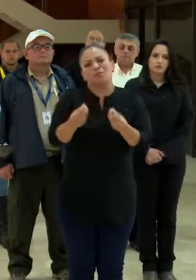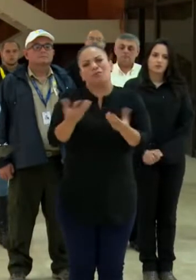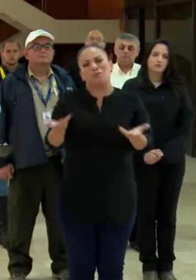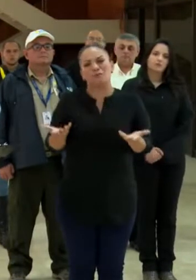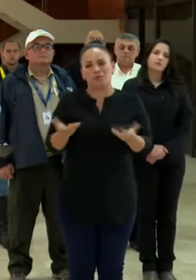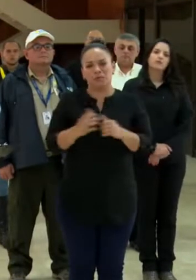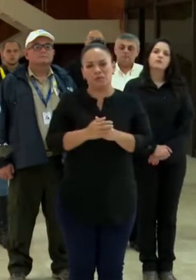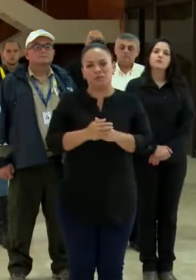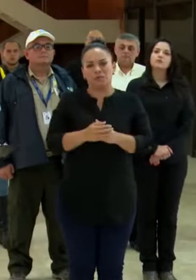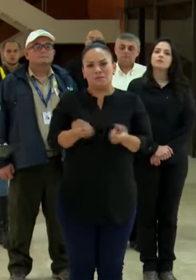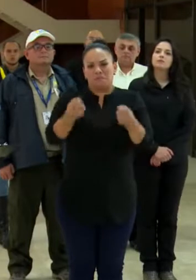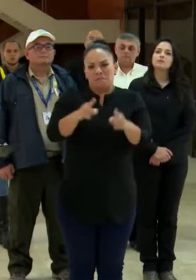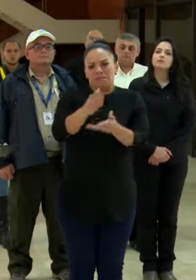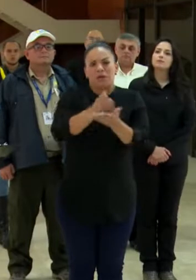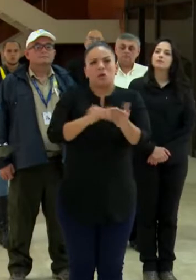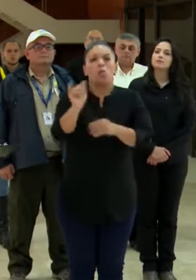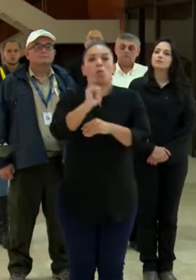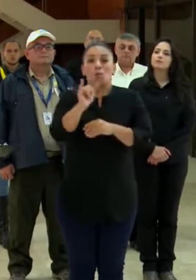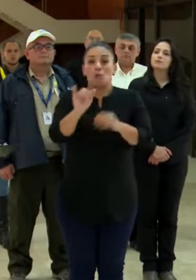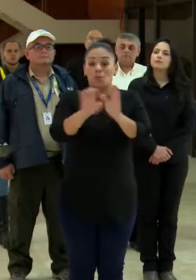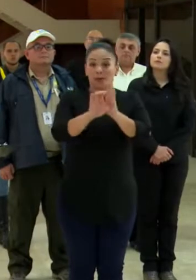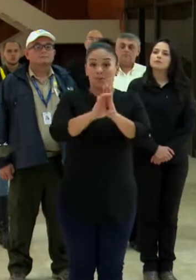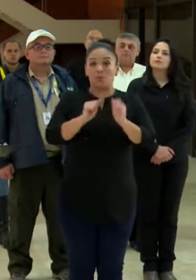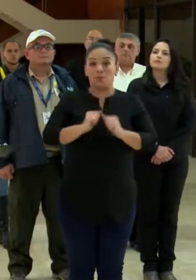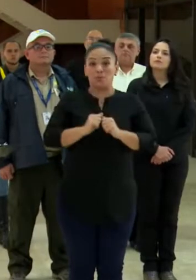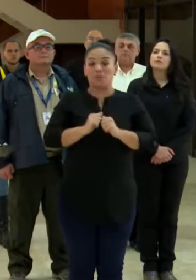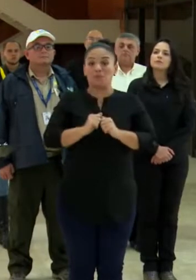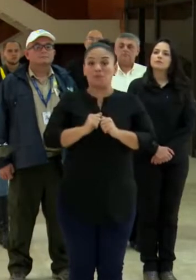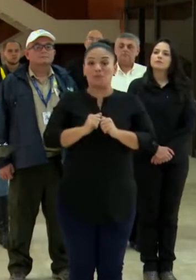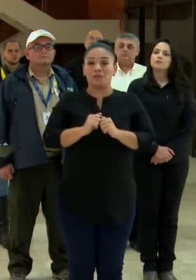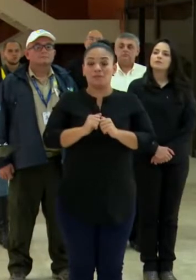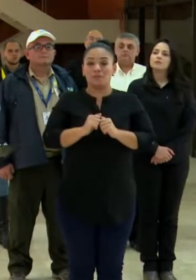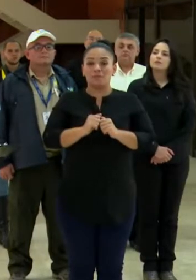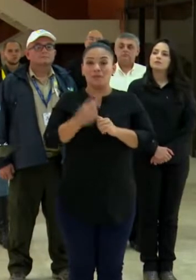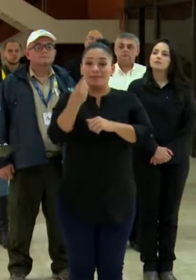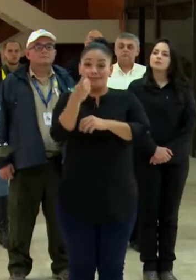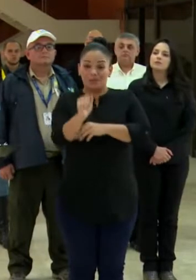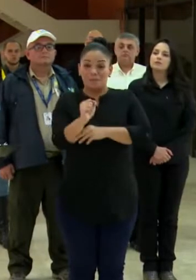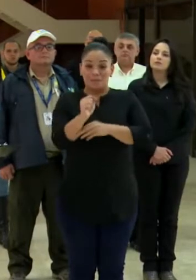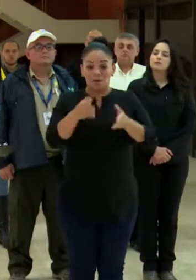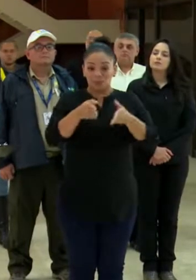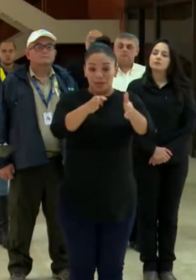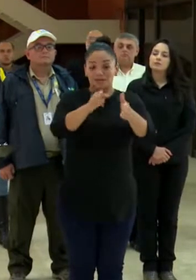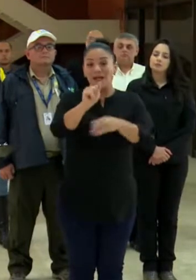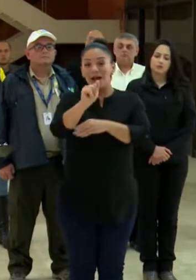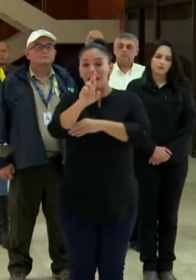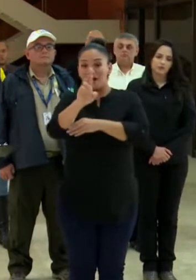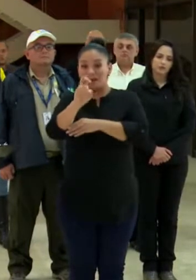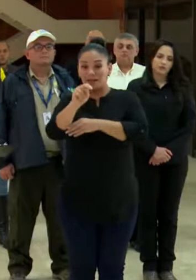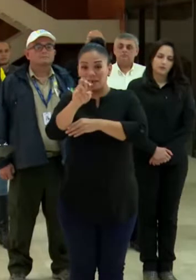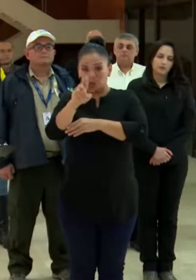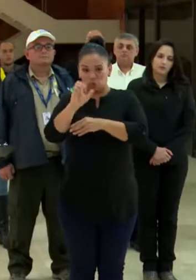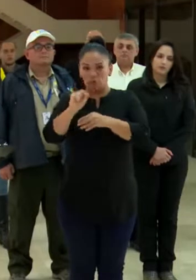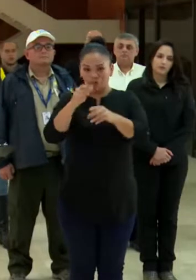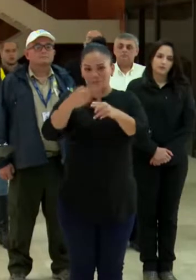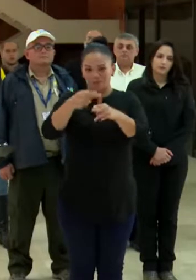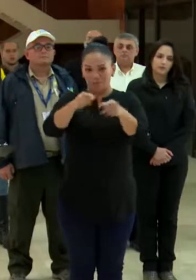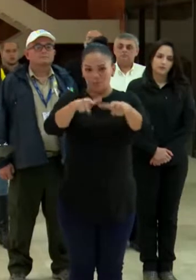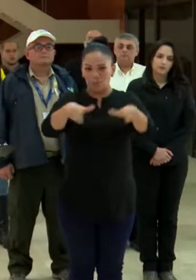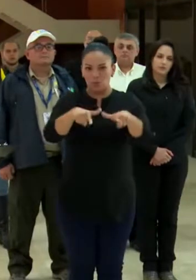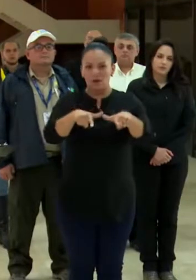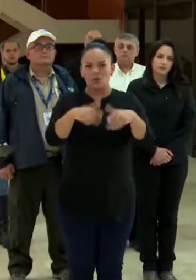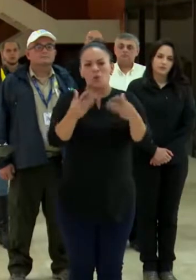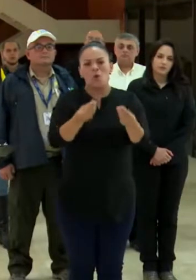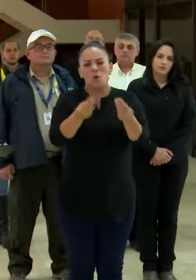como la de calle Areneros, allá en Desamparados o en La Tabla, o la buena gente